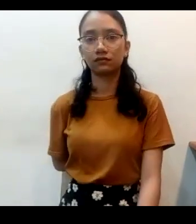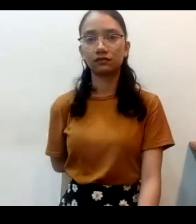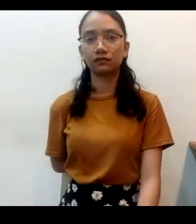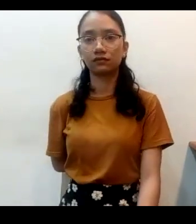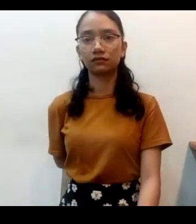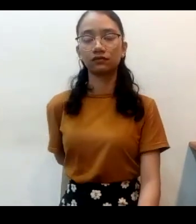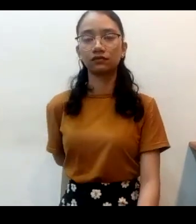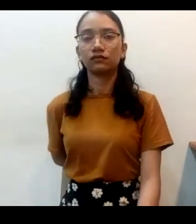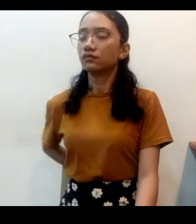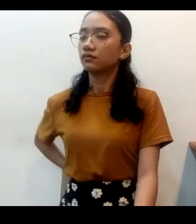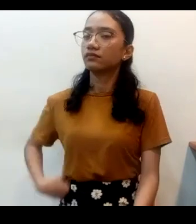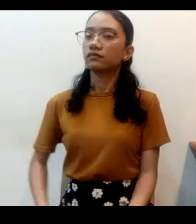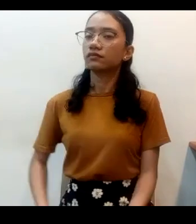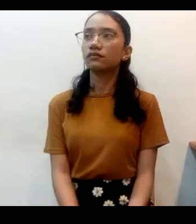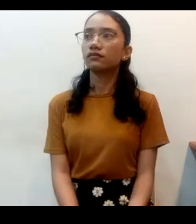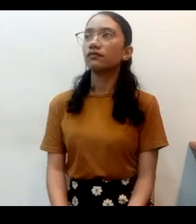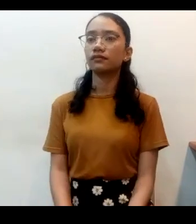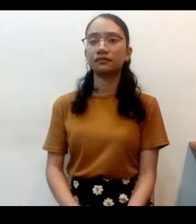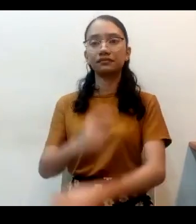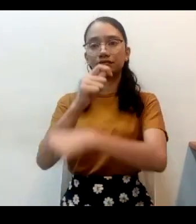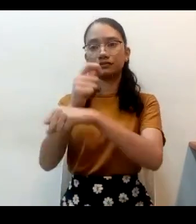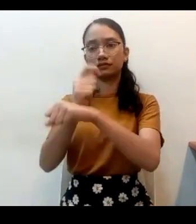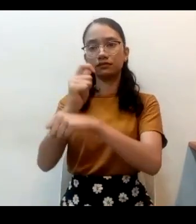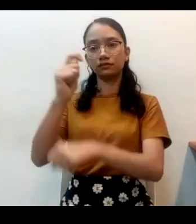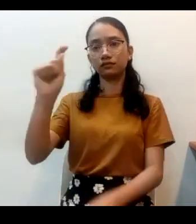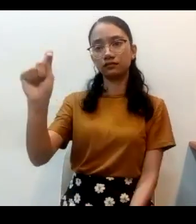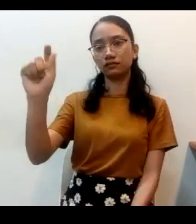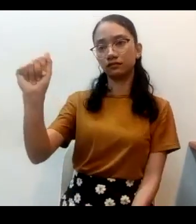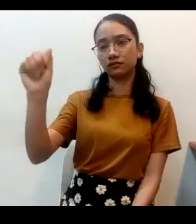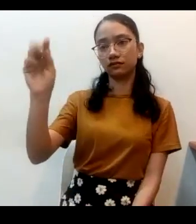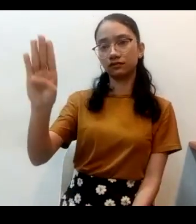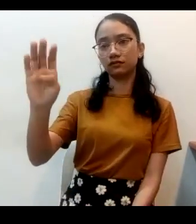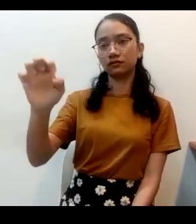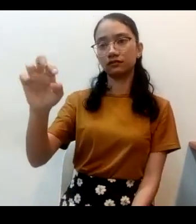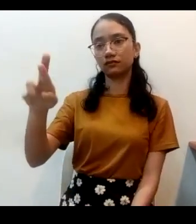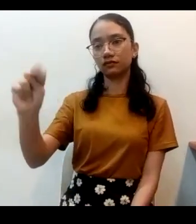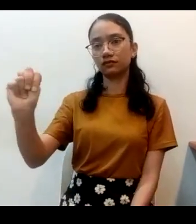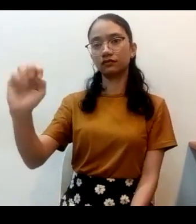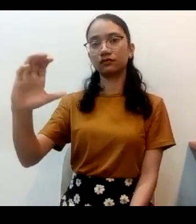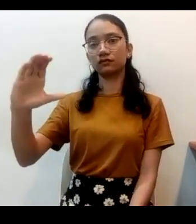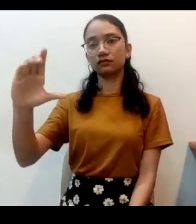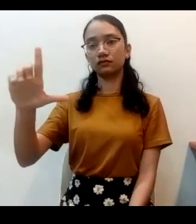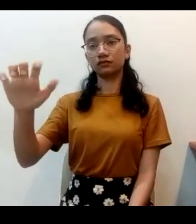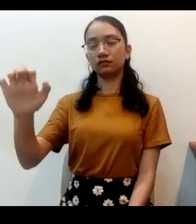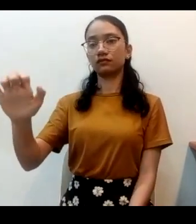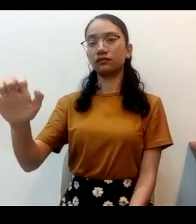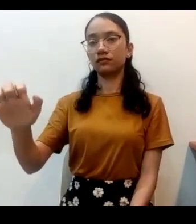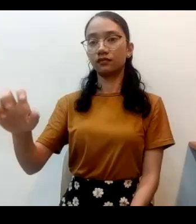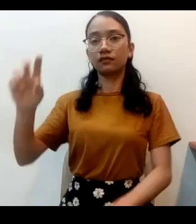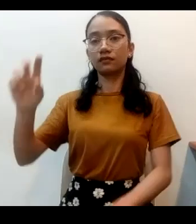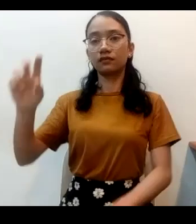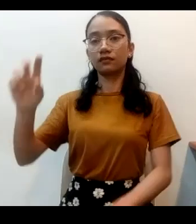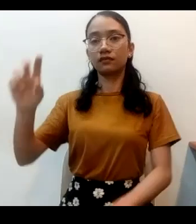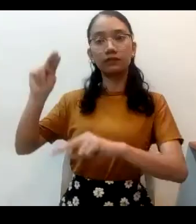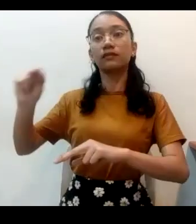Panginoon. In the tabernacle, there must not be the chair Sa lugar